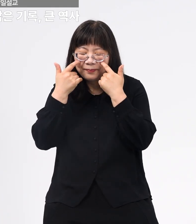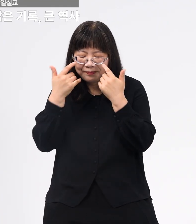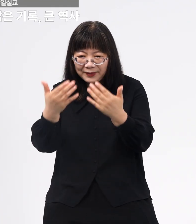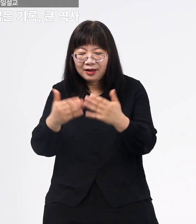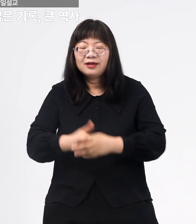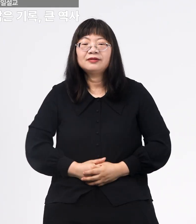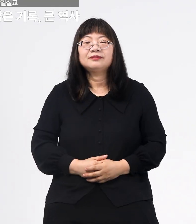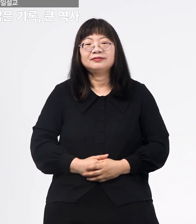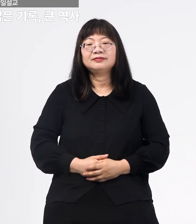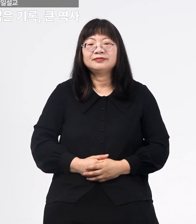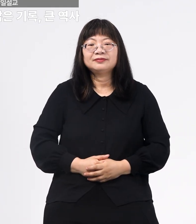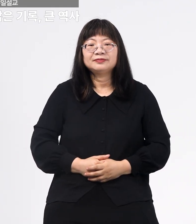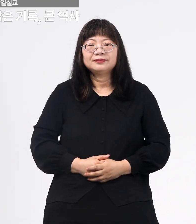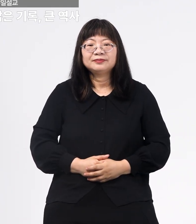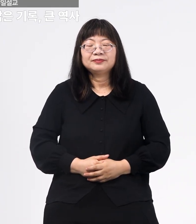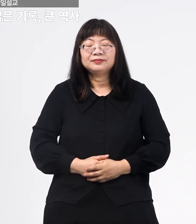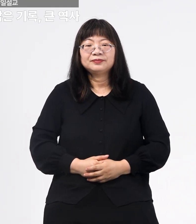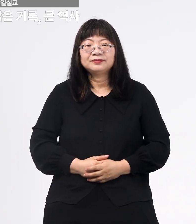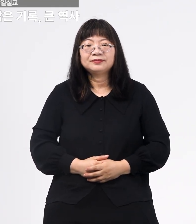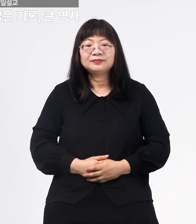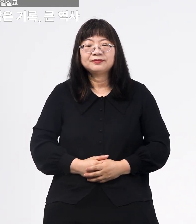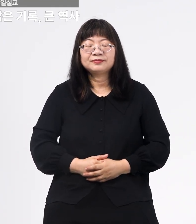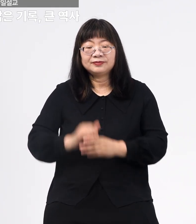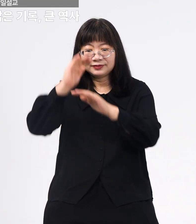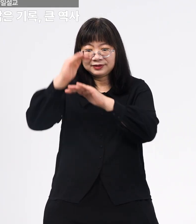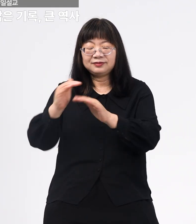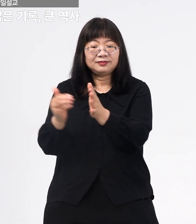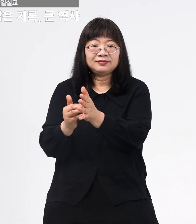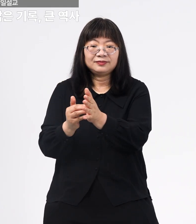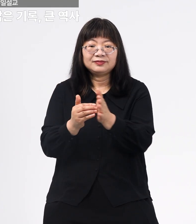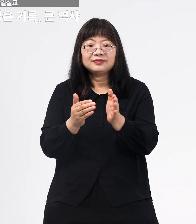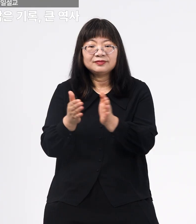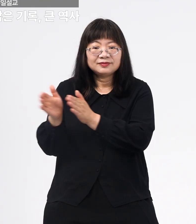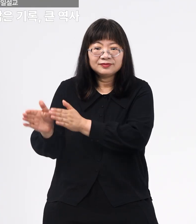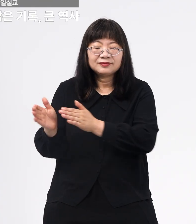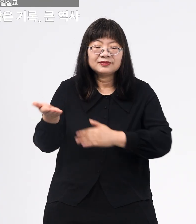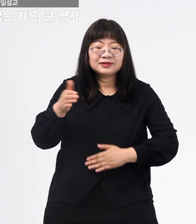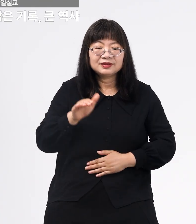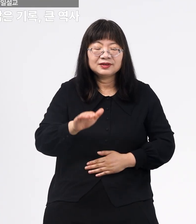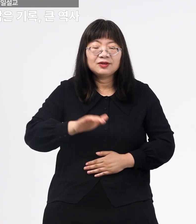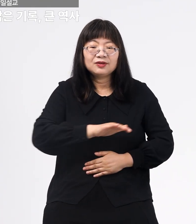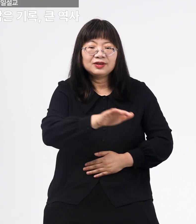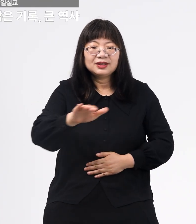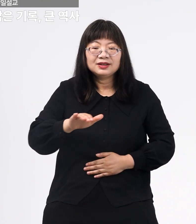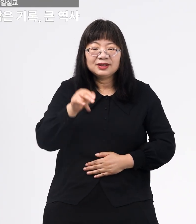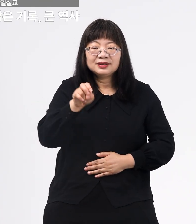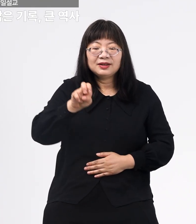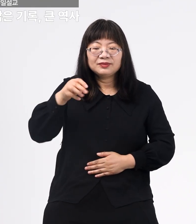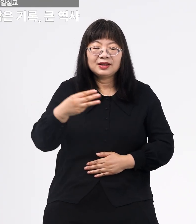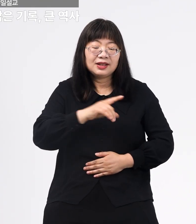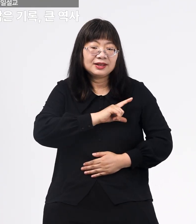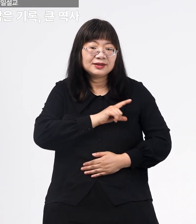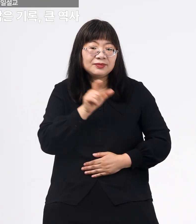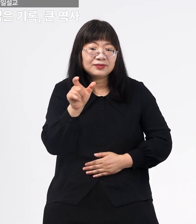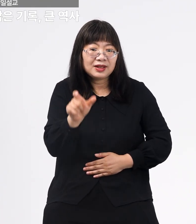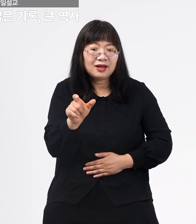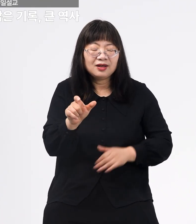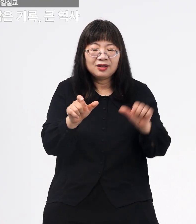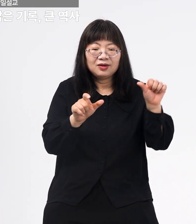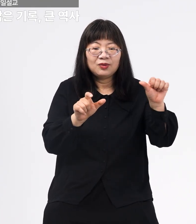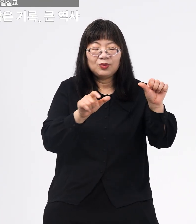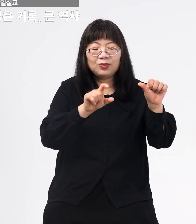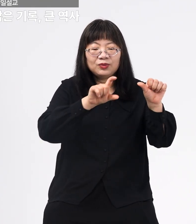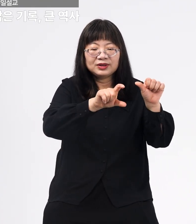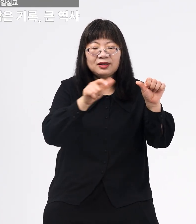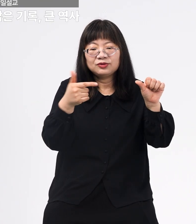것이 맞습니다. 여기까지예요. 그런데 우리는 이 삼갈의 이름이 나오는 5장